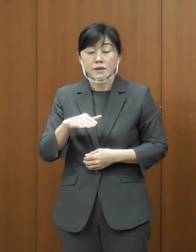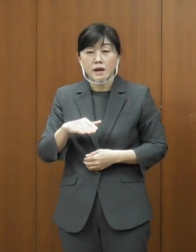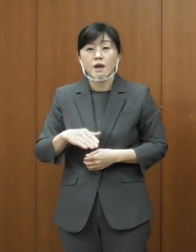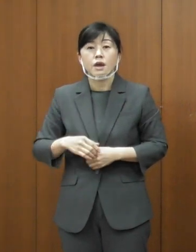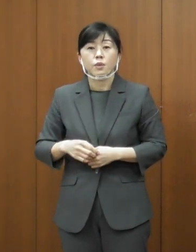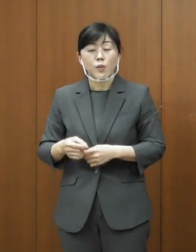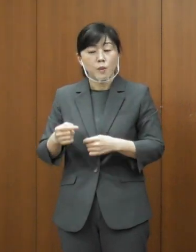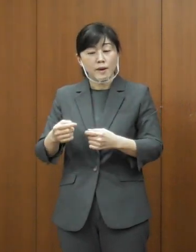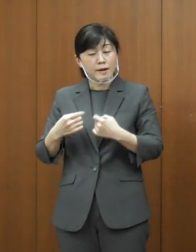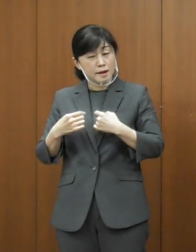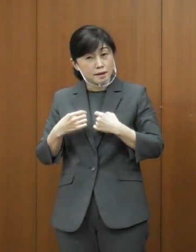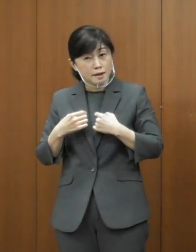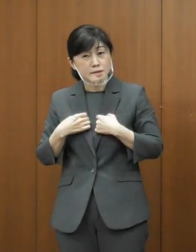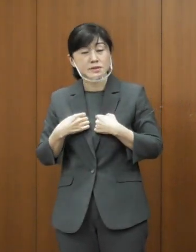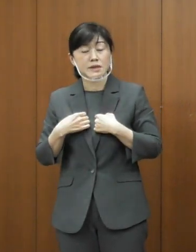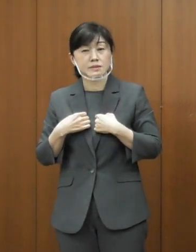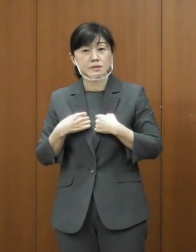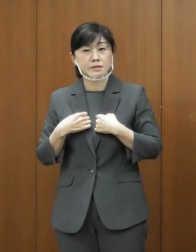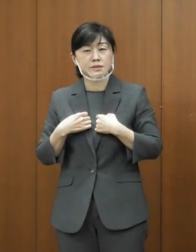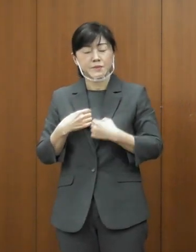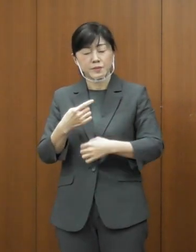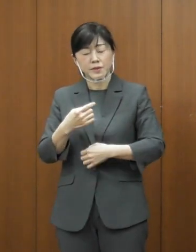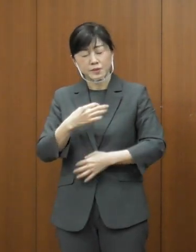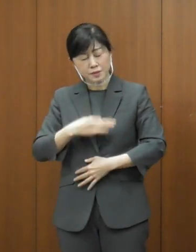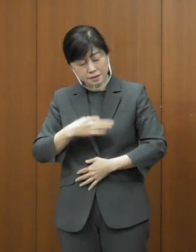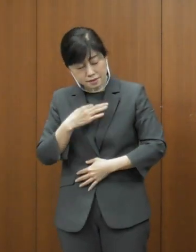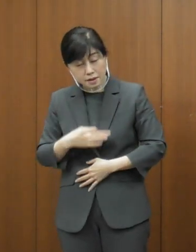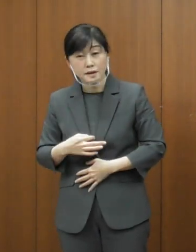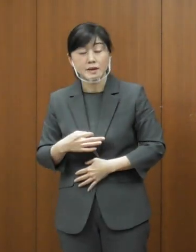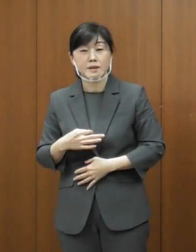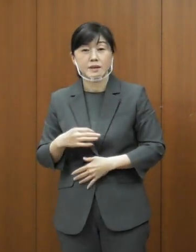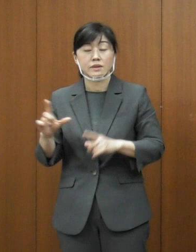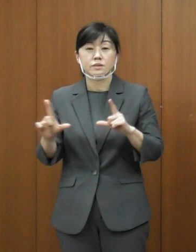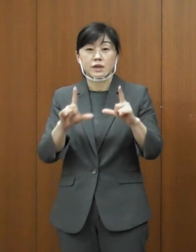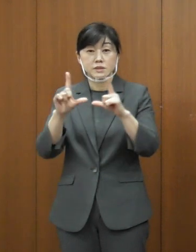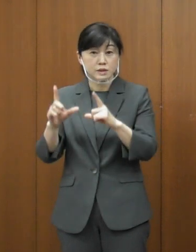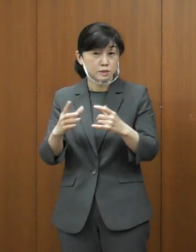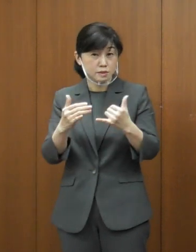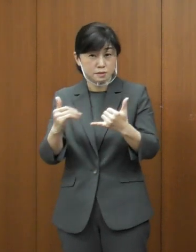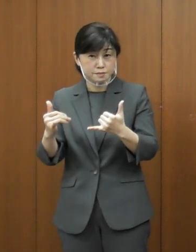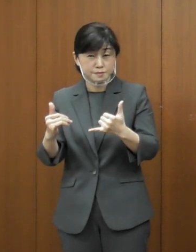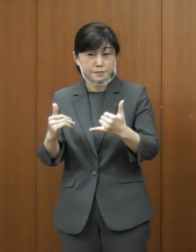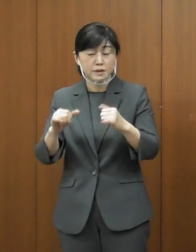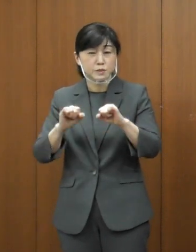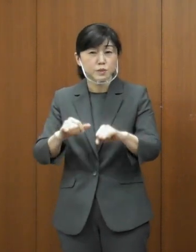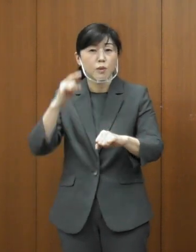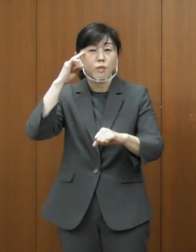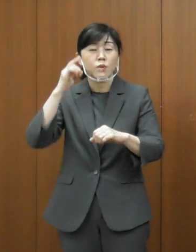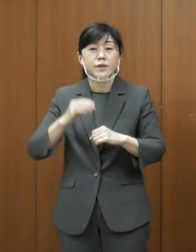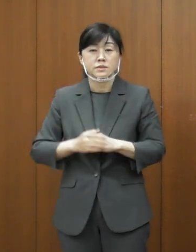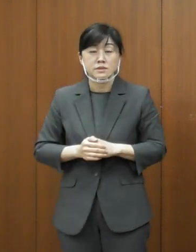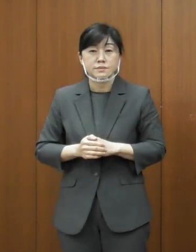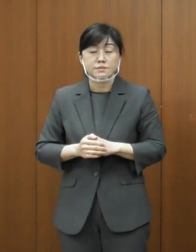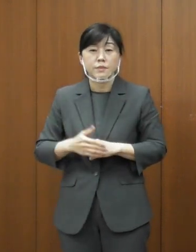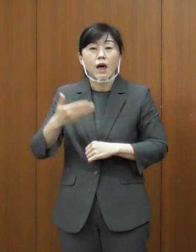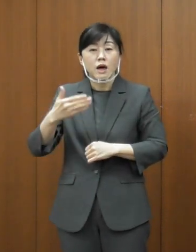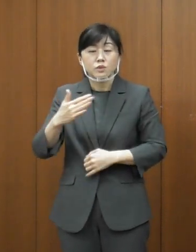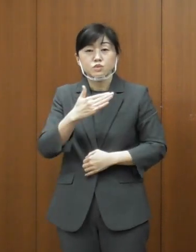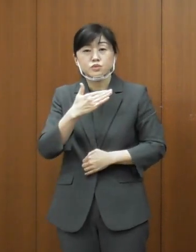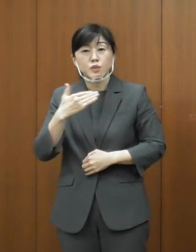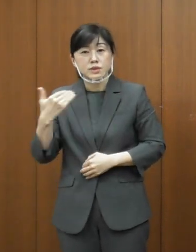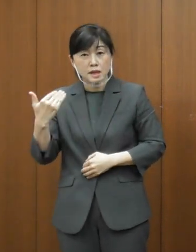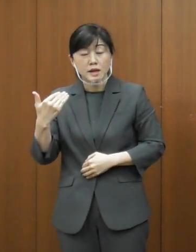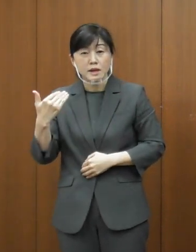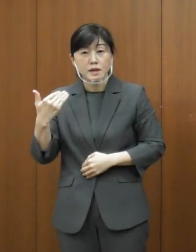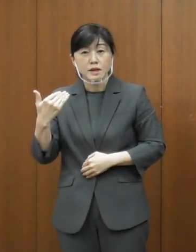染ということで、非常に不安な日々を過ごしていらっしゃることと思います。区として、